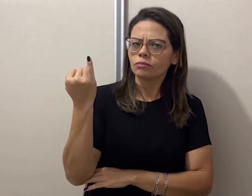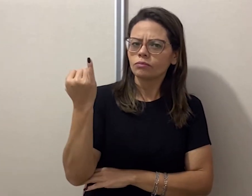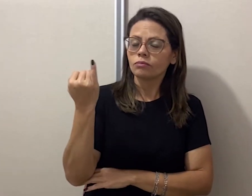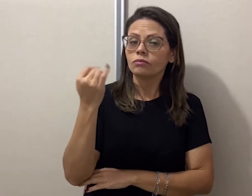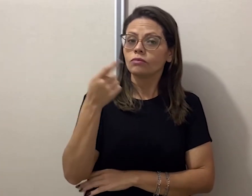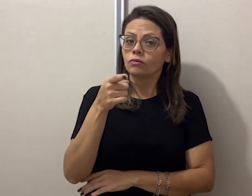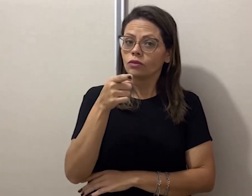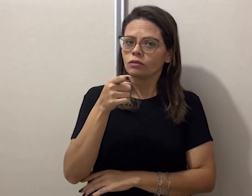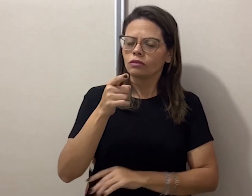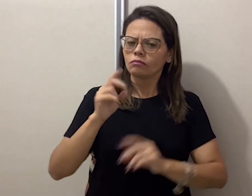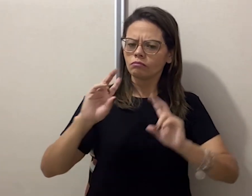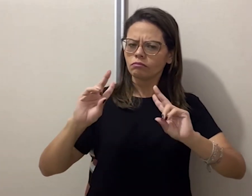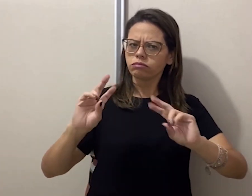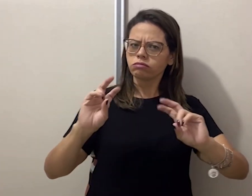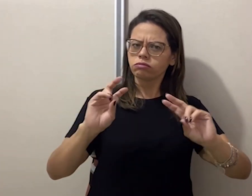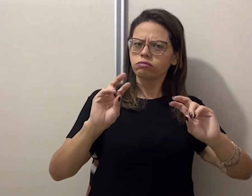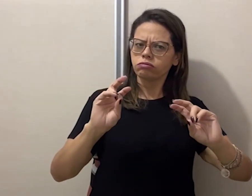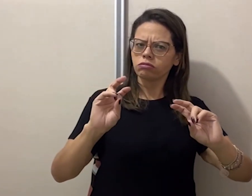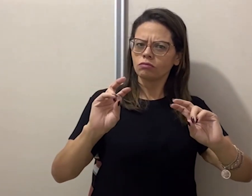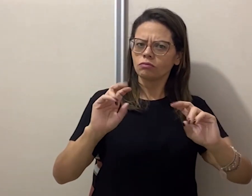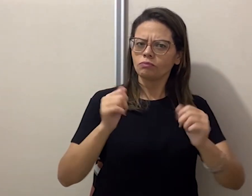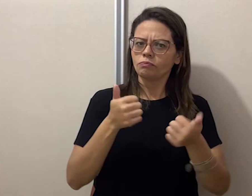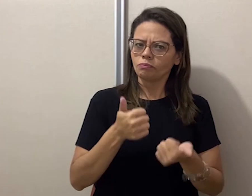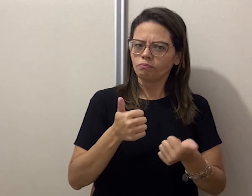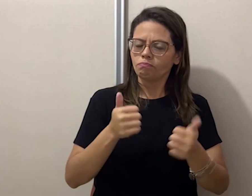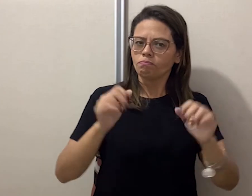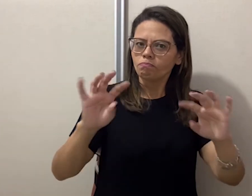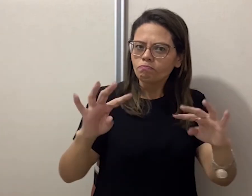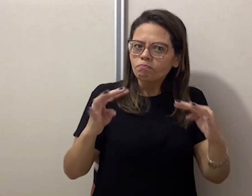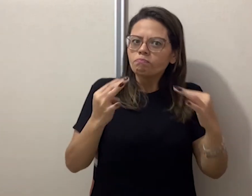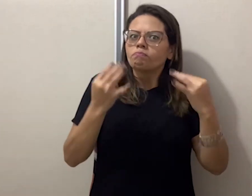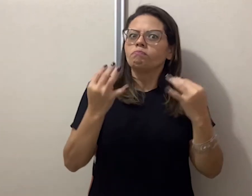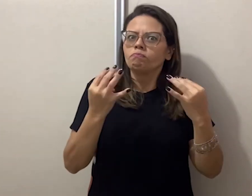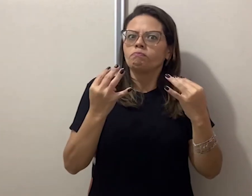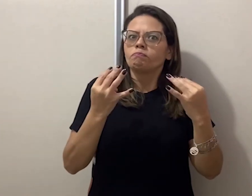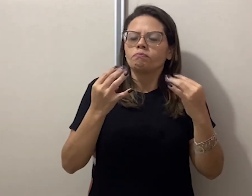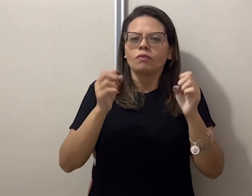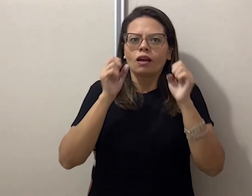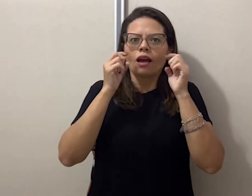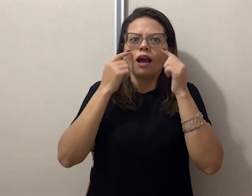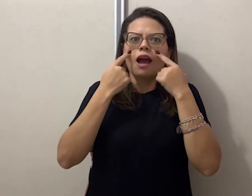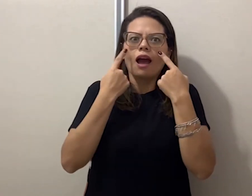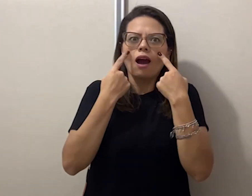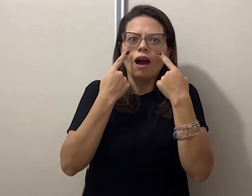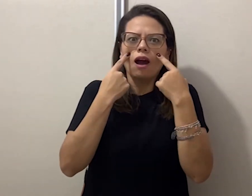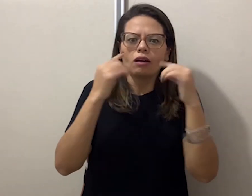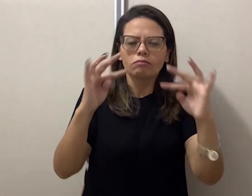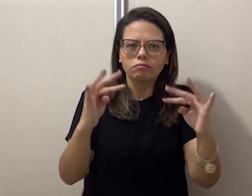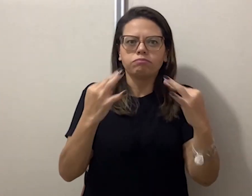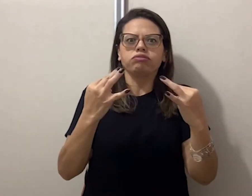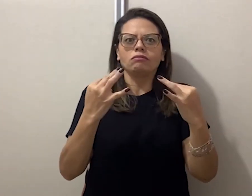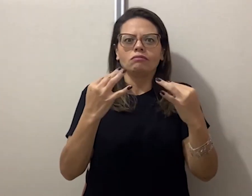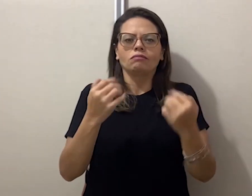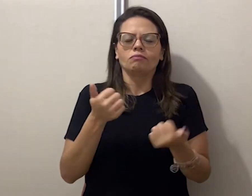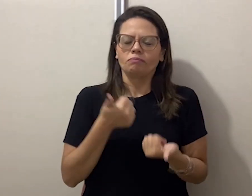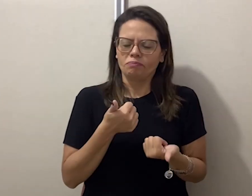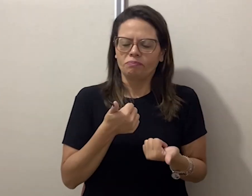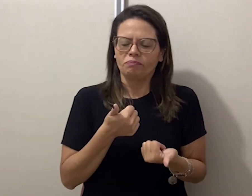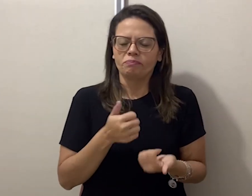num tema que é importante. Quero que você perceba, tenha atenção, olhos atentos e olhe